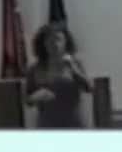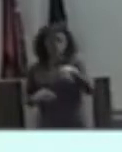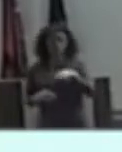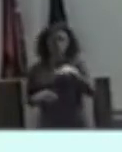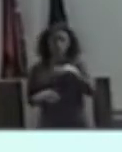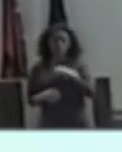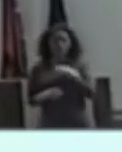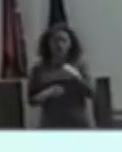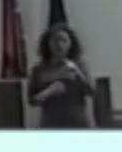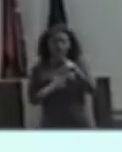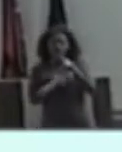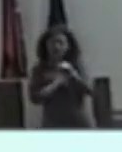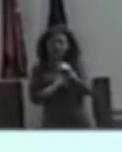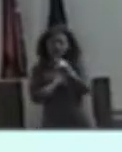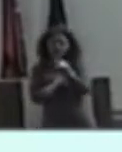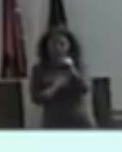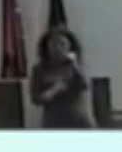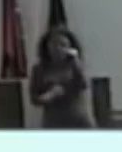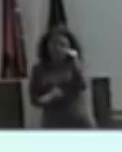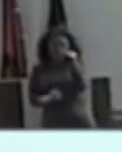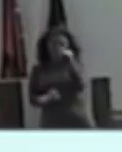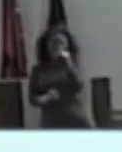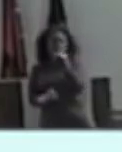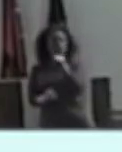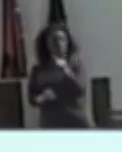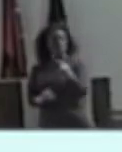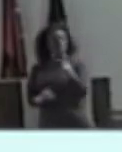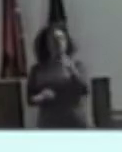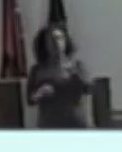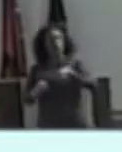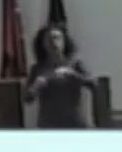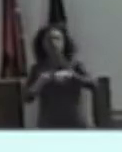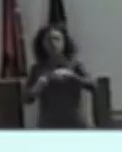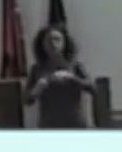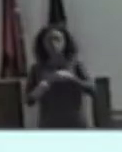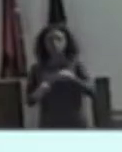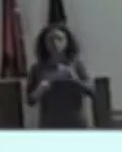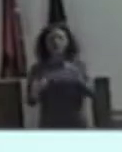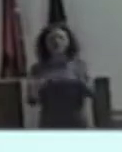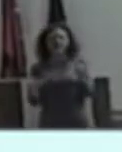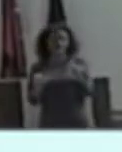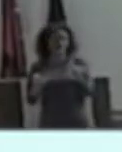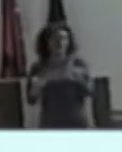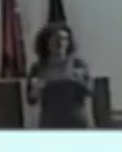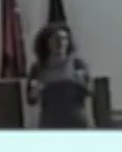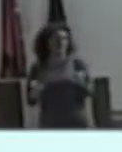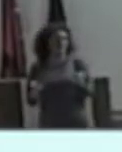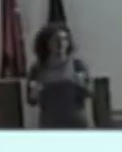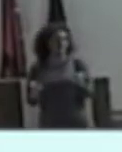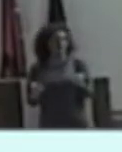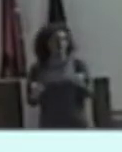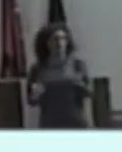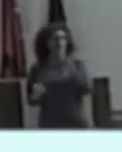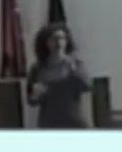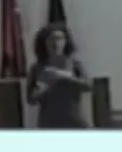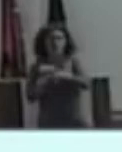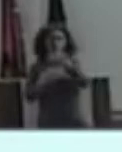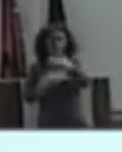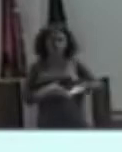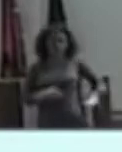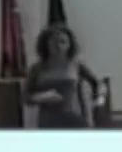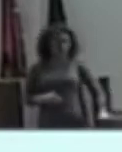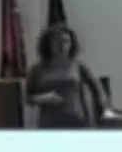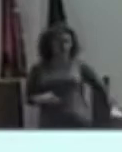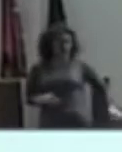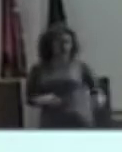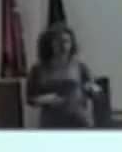poner cantidades muy pequeñitas y controlar un poquito más qué es lo que ocurre. Sobre todo cuando estamos hablando de niños pequeños y a veces se